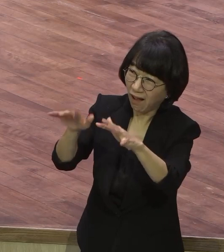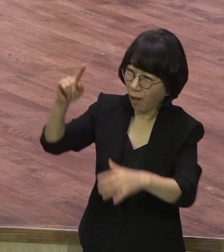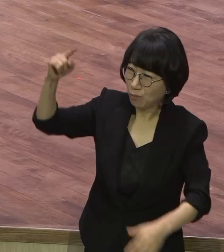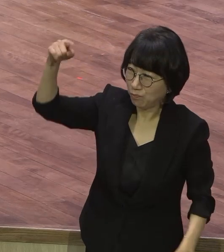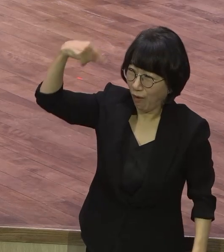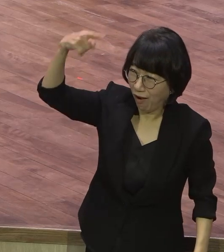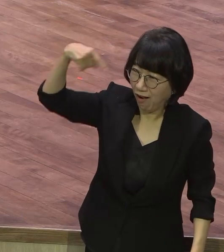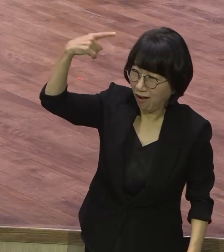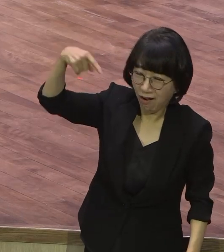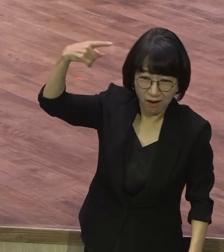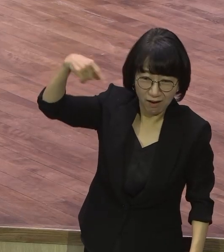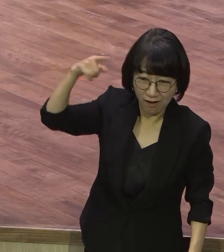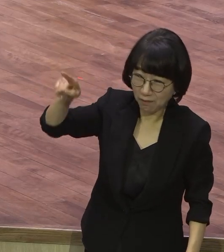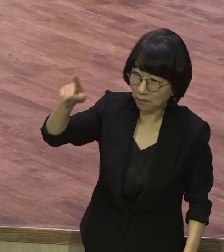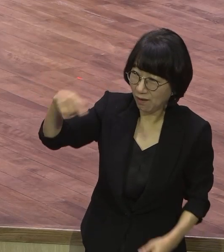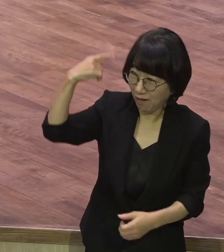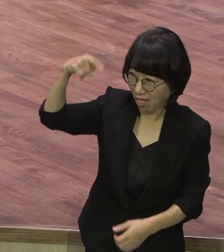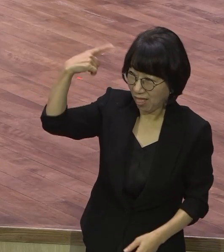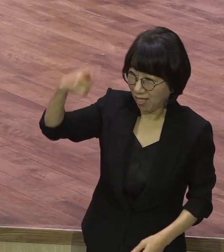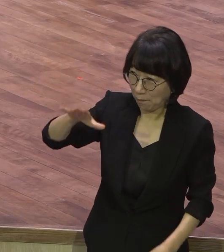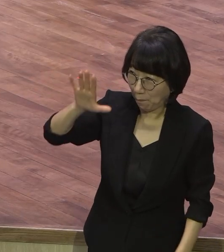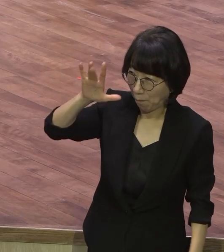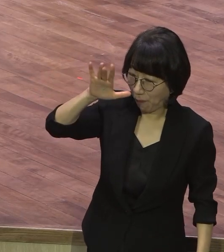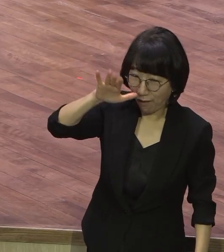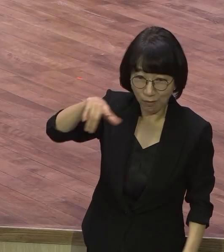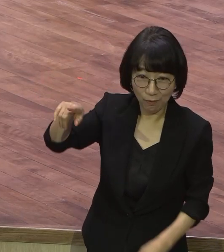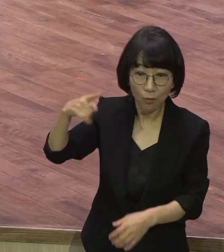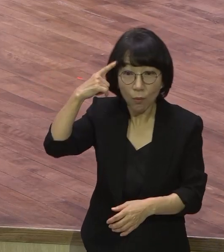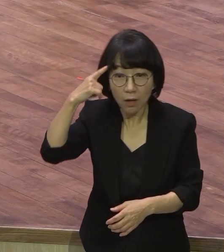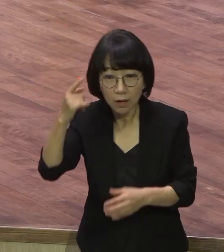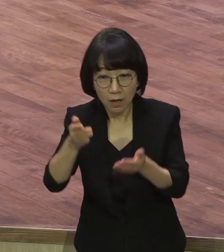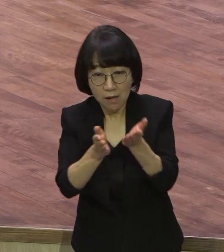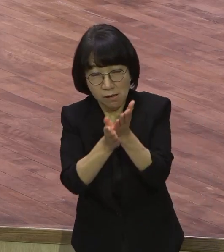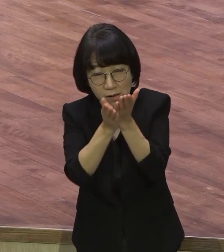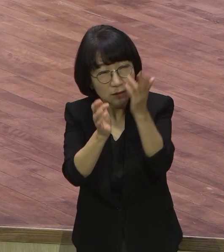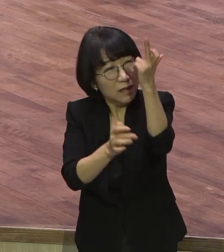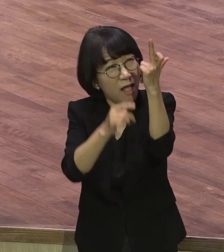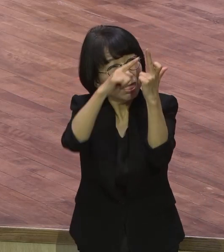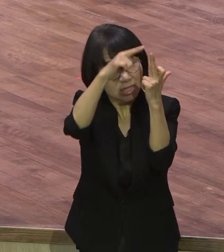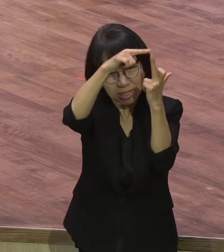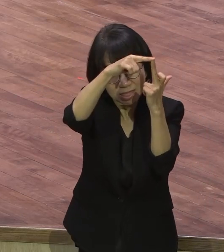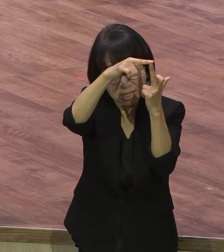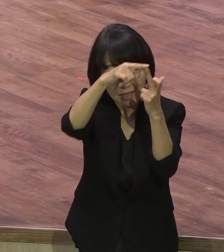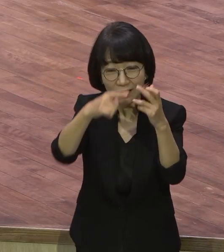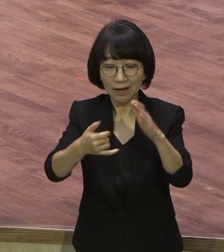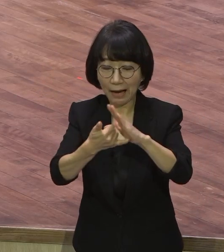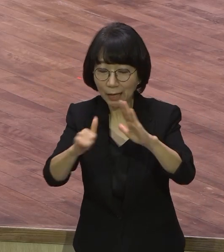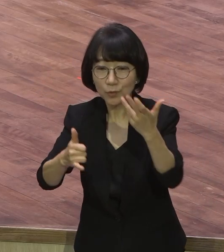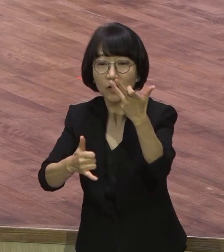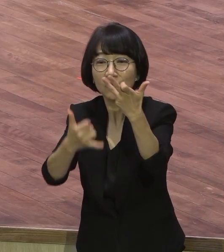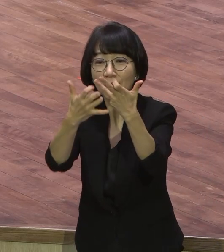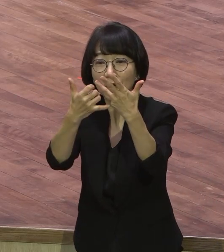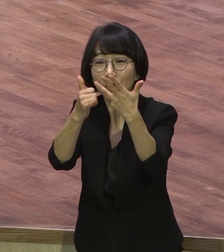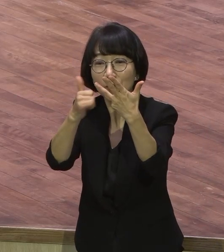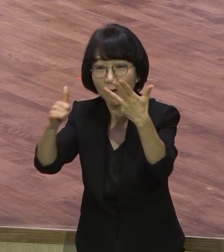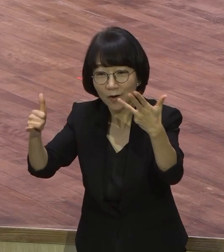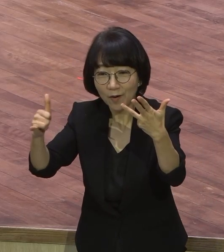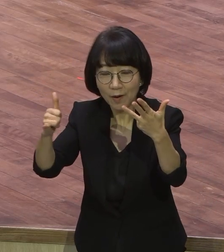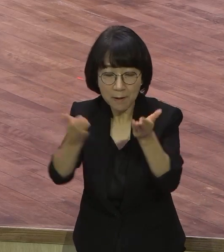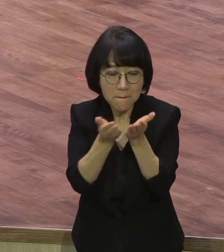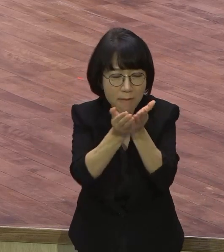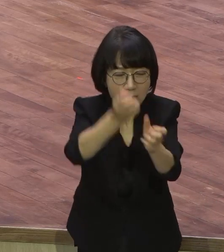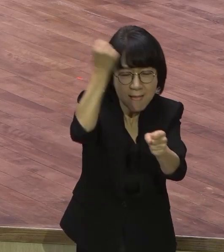하나님이 시킨 대로 한다 하면서 막 나무 잘라가지고 배를 배를 짓고 있어요. 온 가족 여덟 명이 그걸